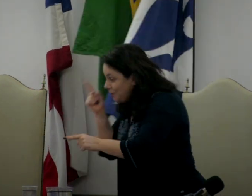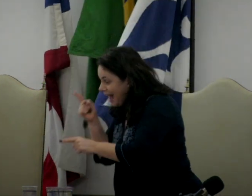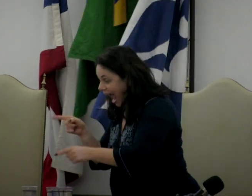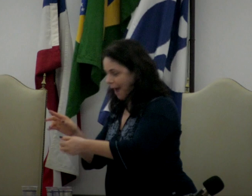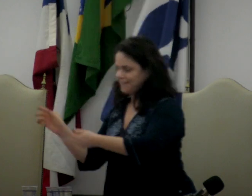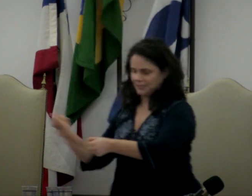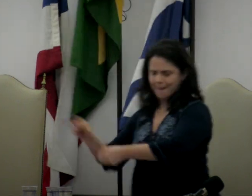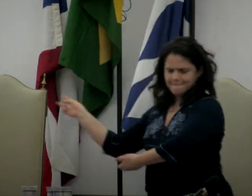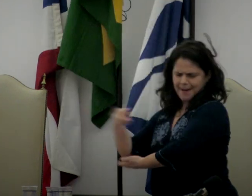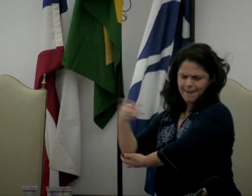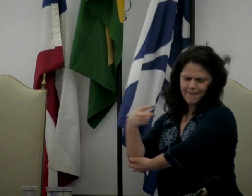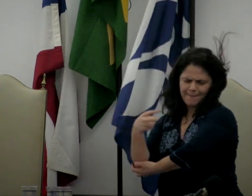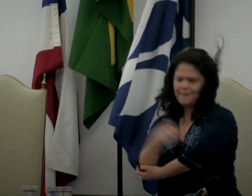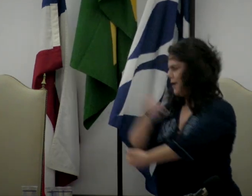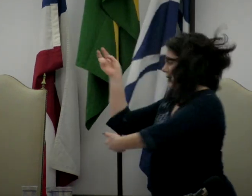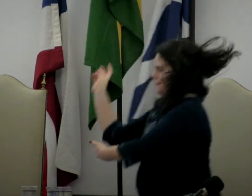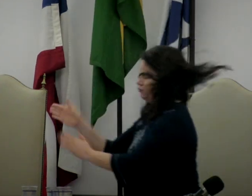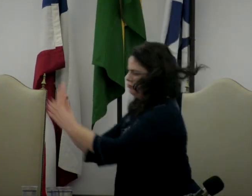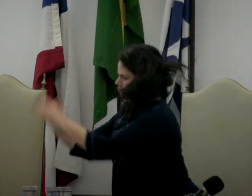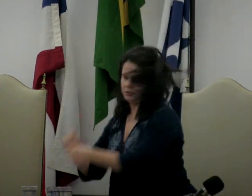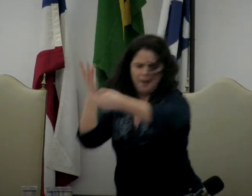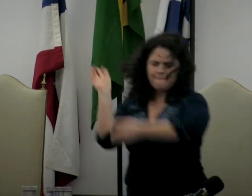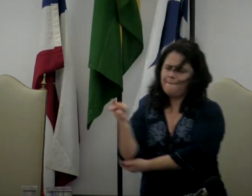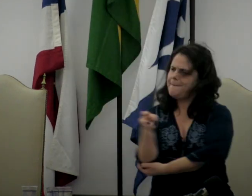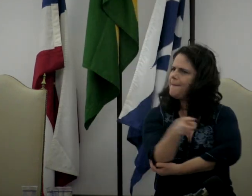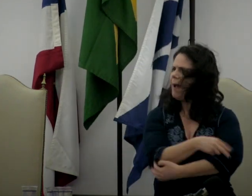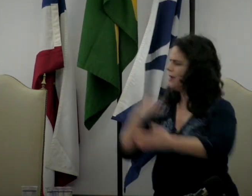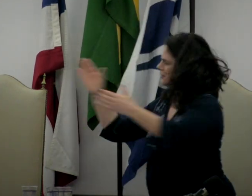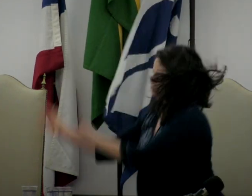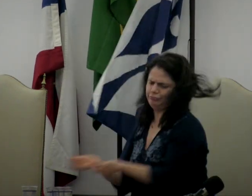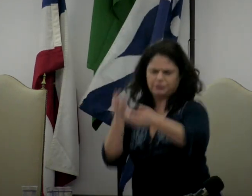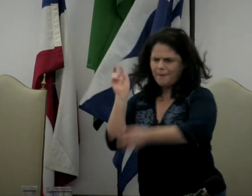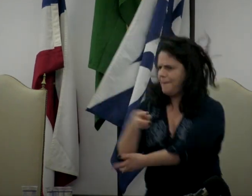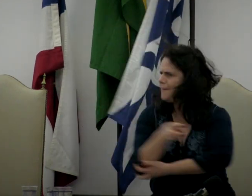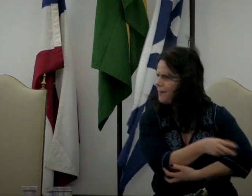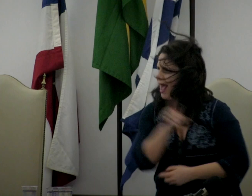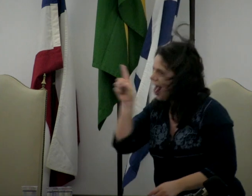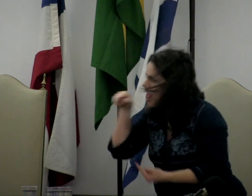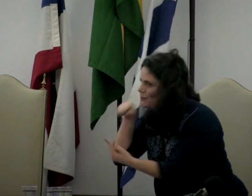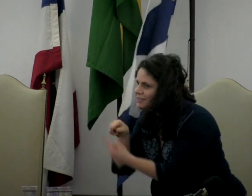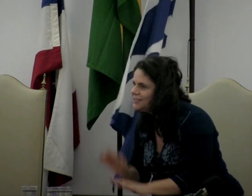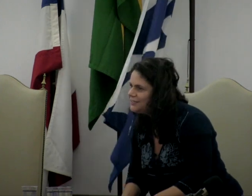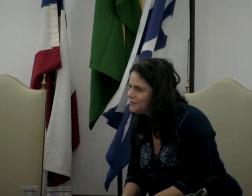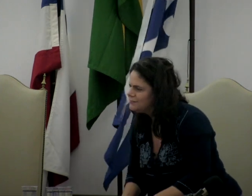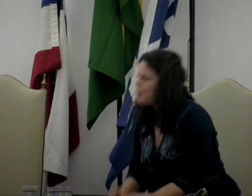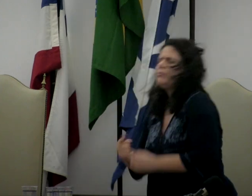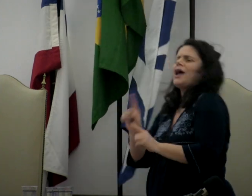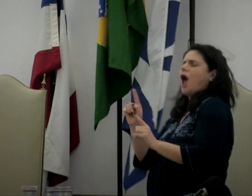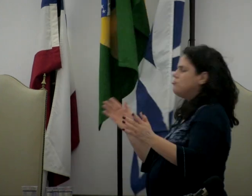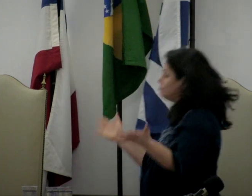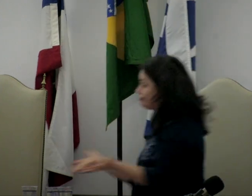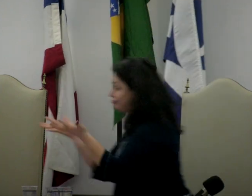o objetivo é identificar a surdez para poder implantar todo mundo? Surdo, implanta. Surdo, implanta. É isso o